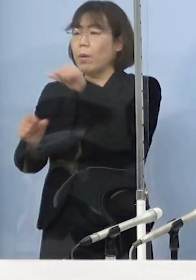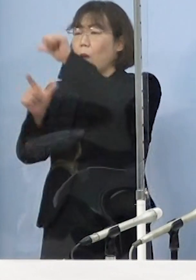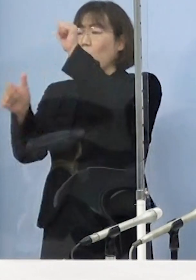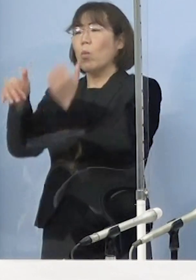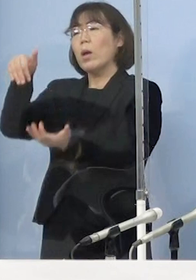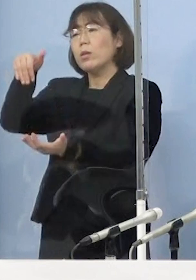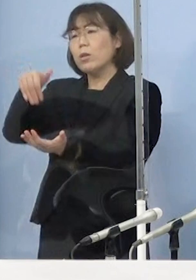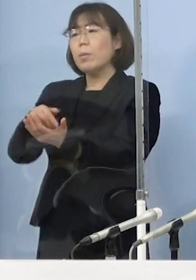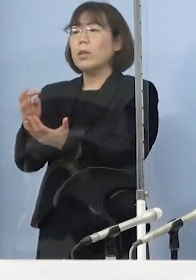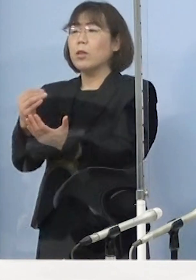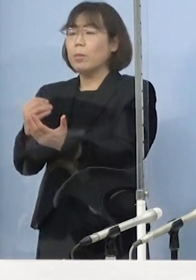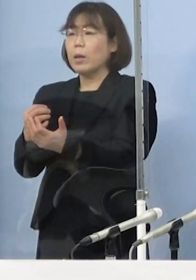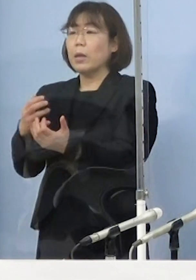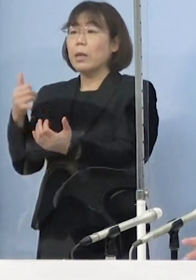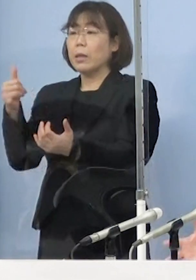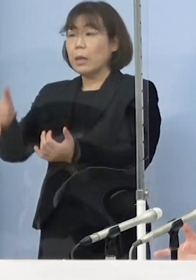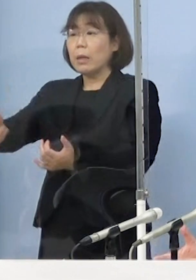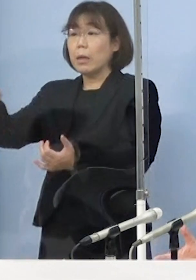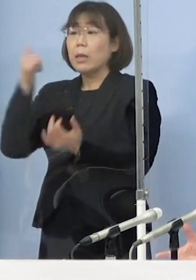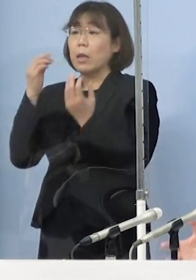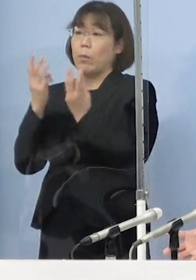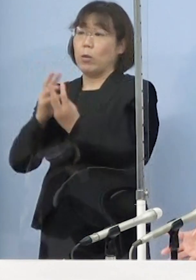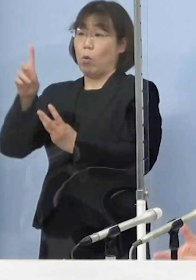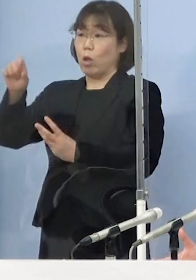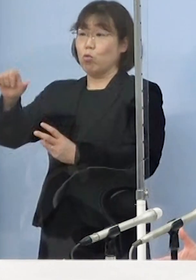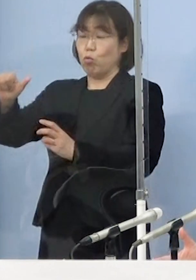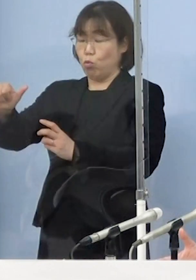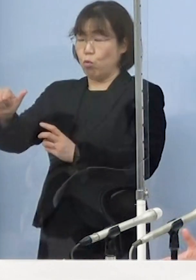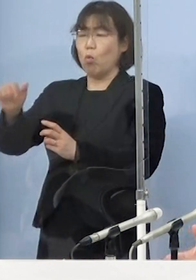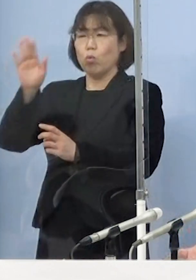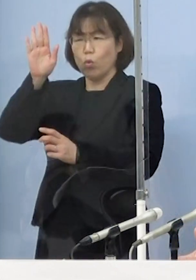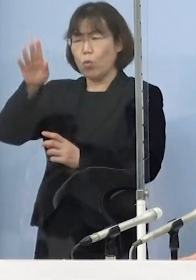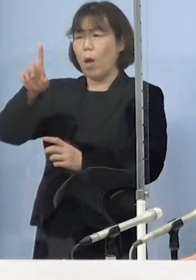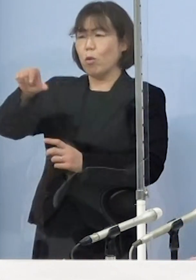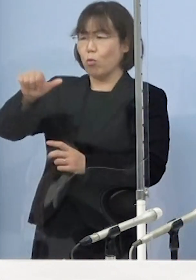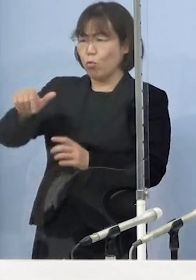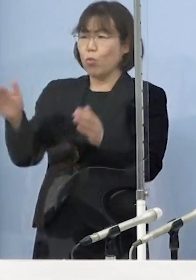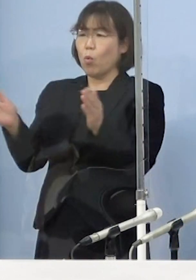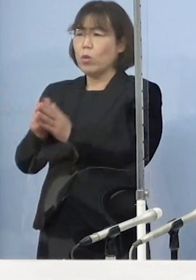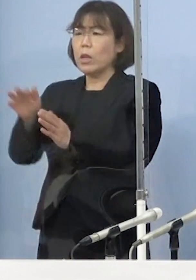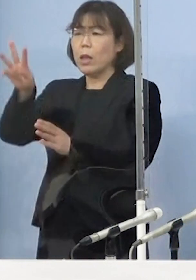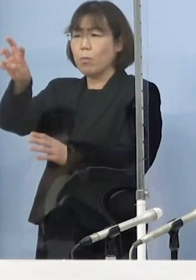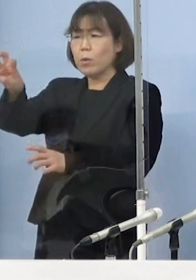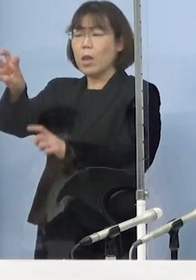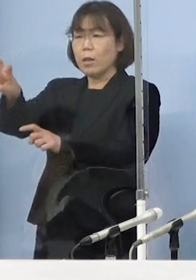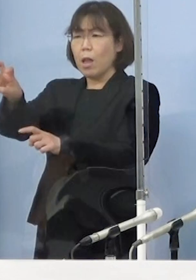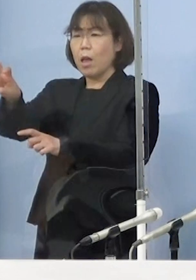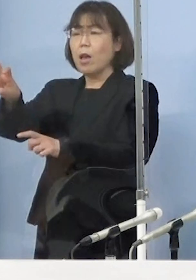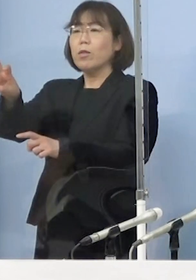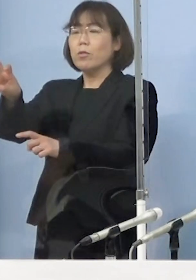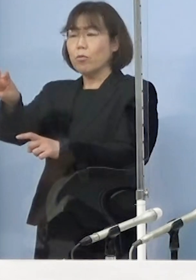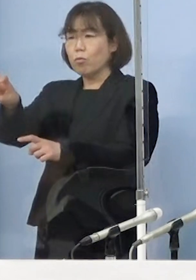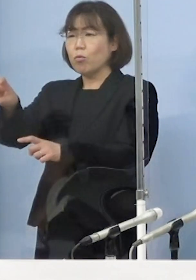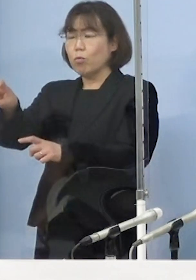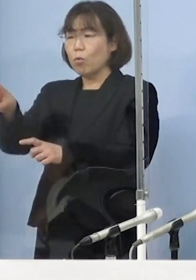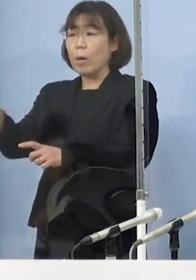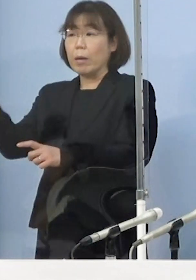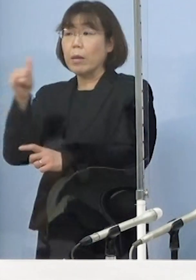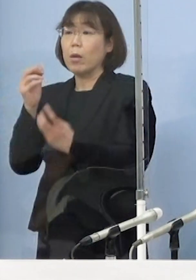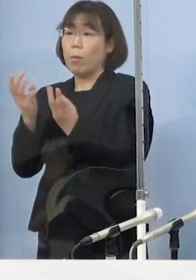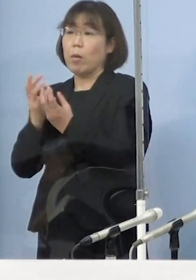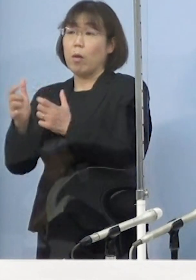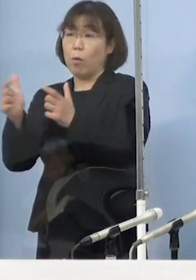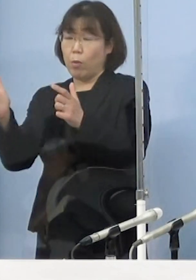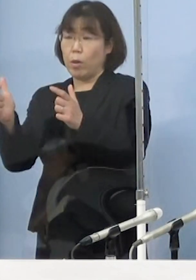に15回線、6月の頭からさらに15回線、30回線を支援をしようと、で徳島